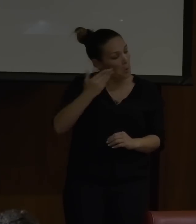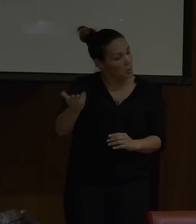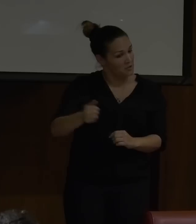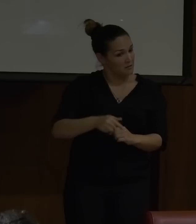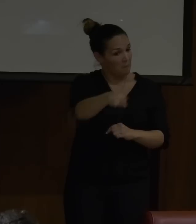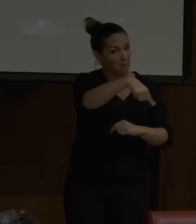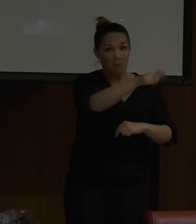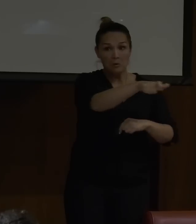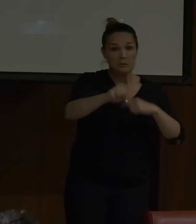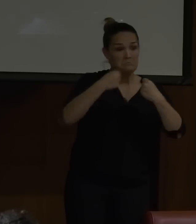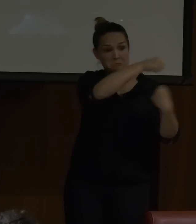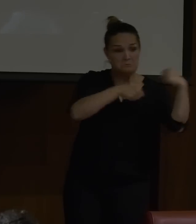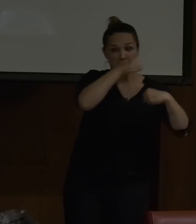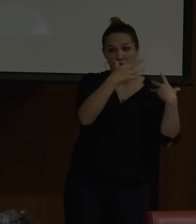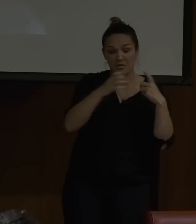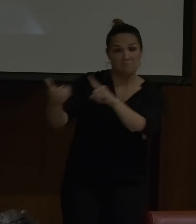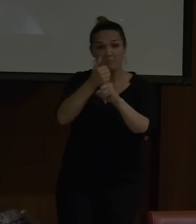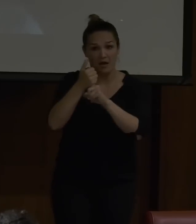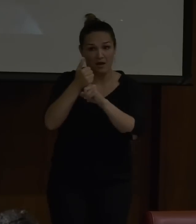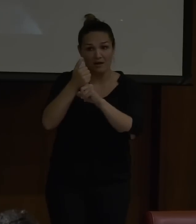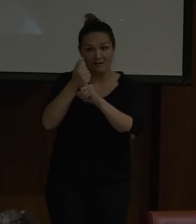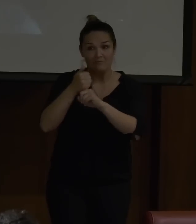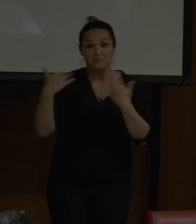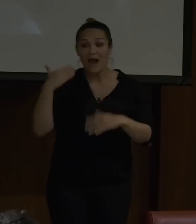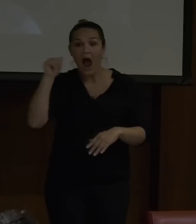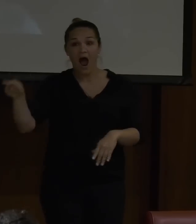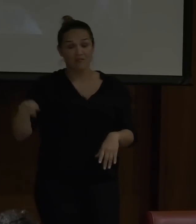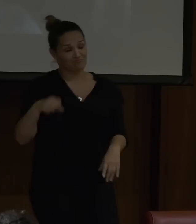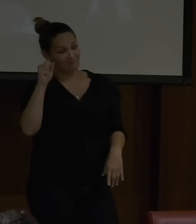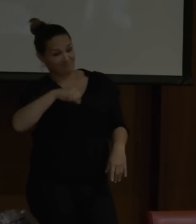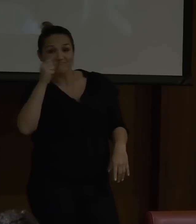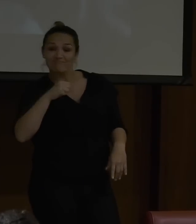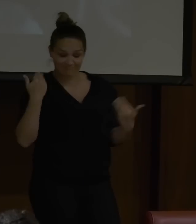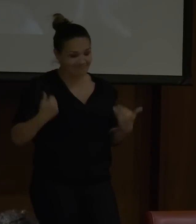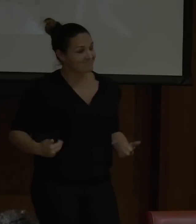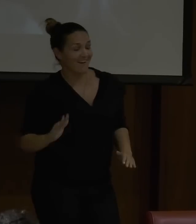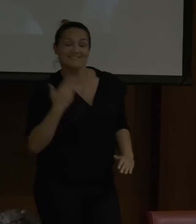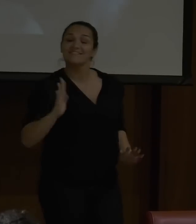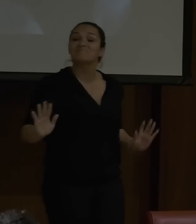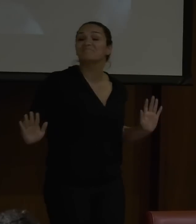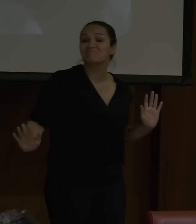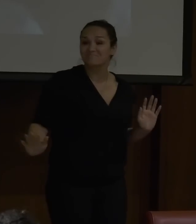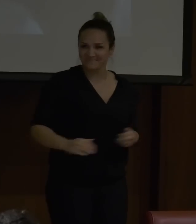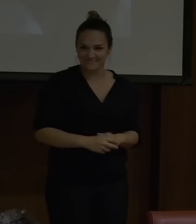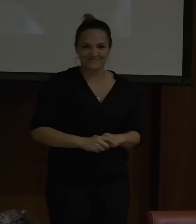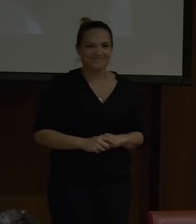a trompearse a los muchachos? Esto me lo contó ella. Ajá, una tiene con qué.